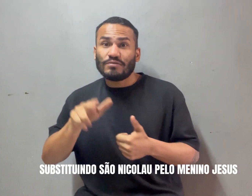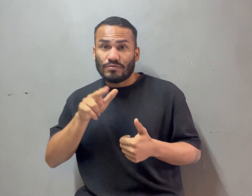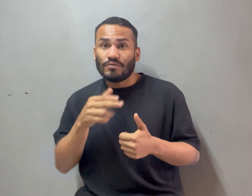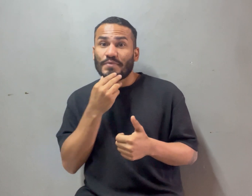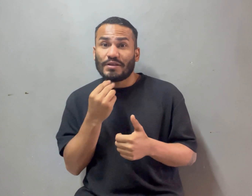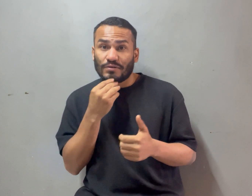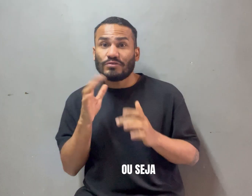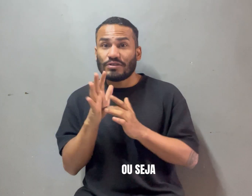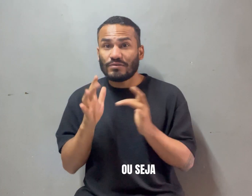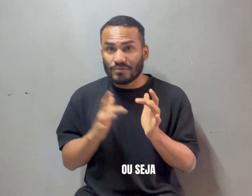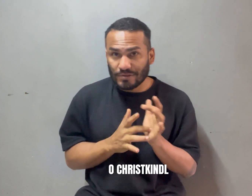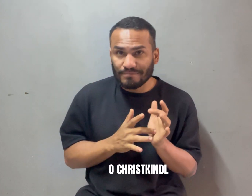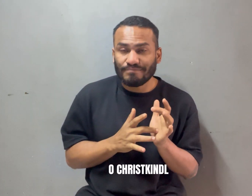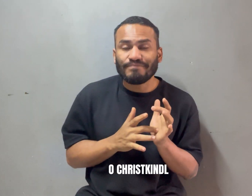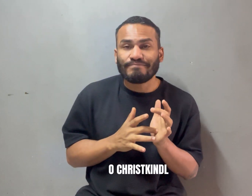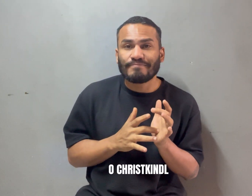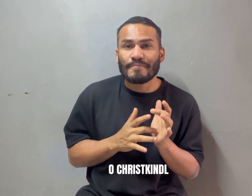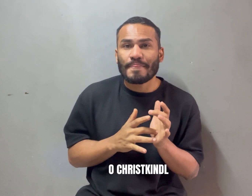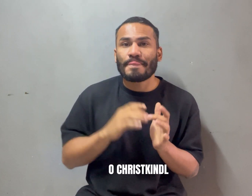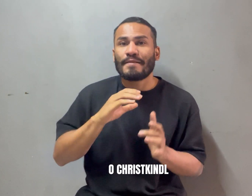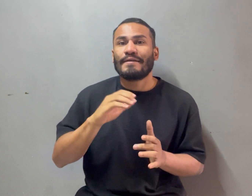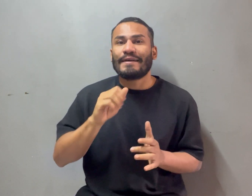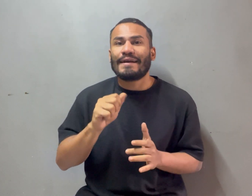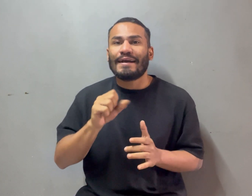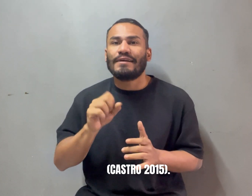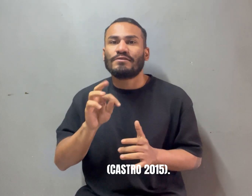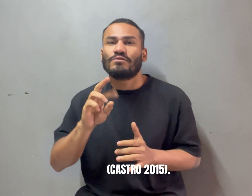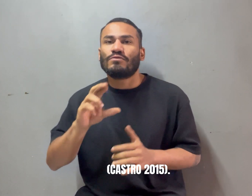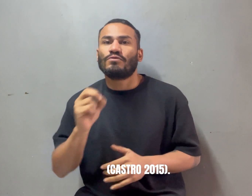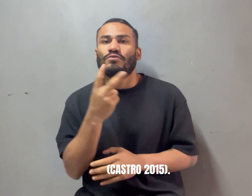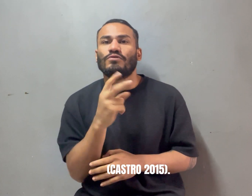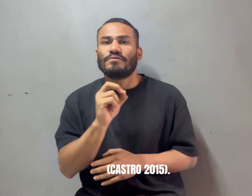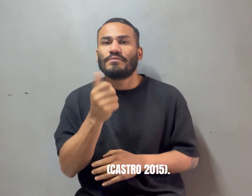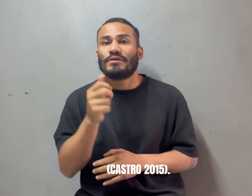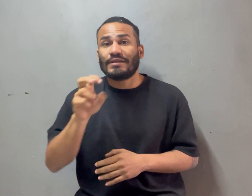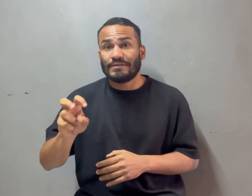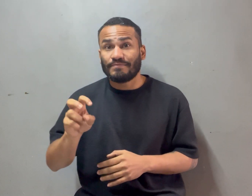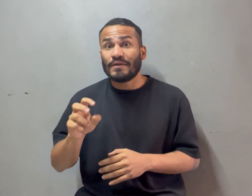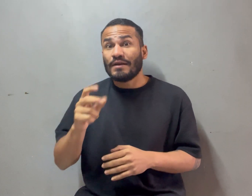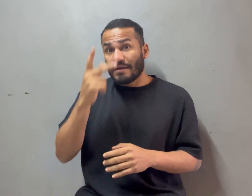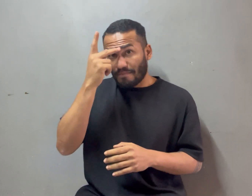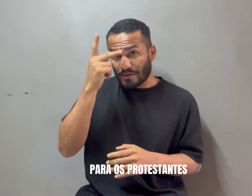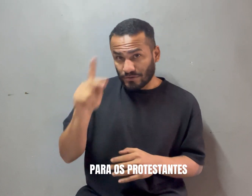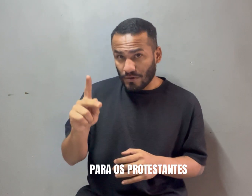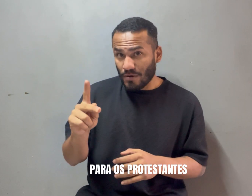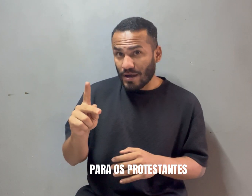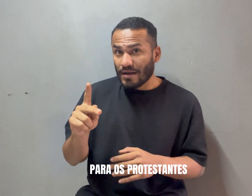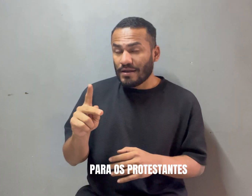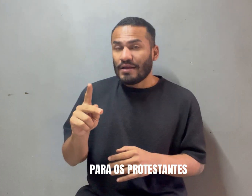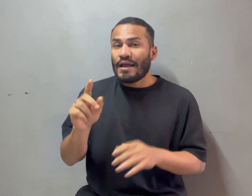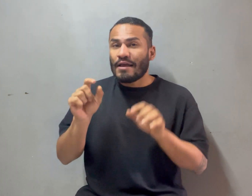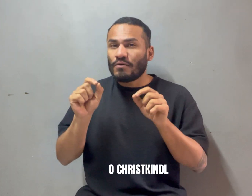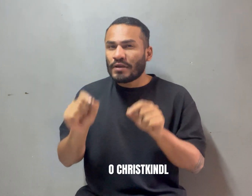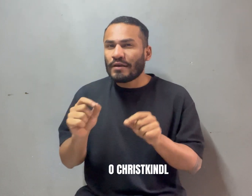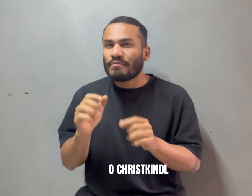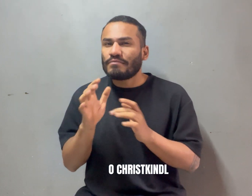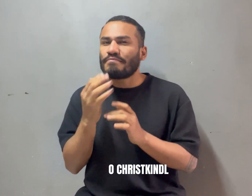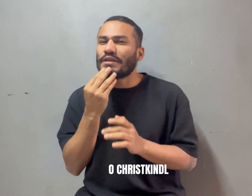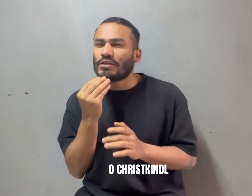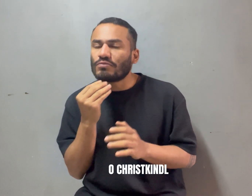Jesus, ou seja, o Christkindl. Castro, 2015. Para os protestantes, o Christkindl